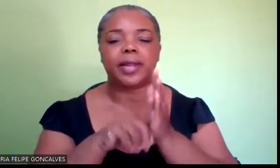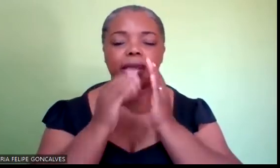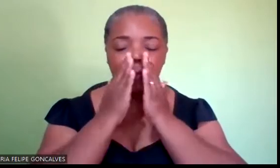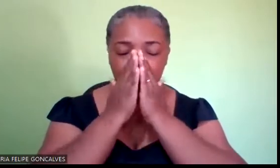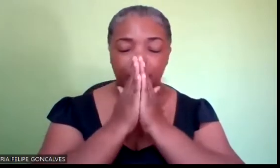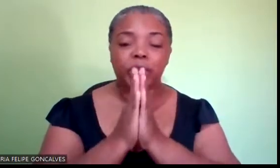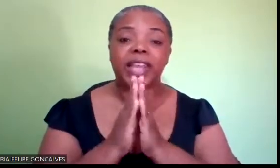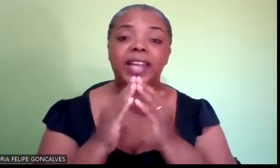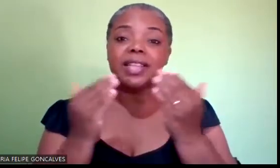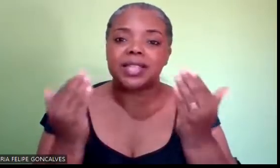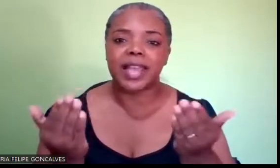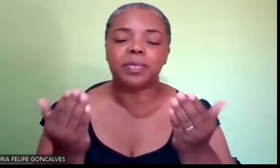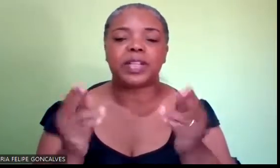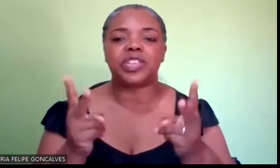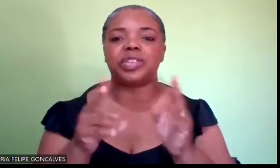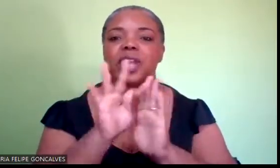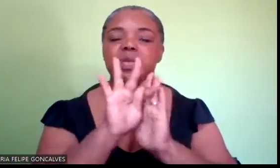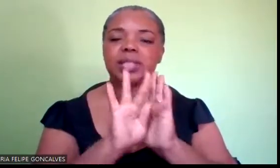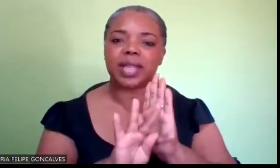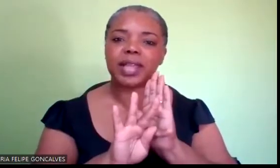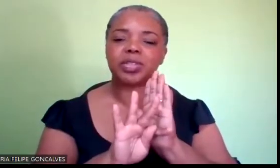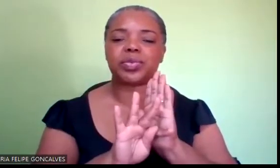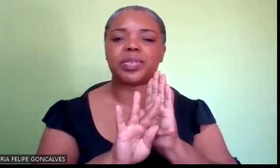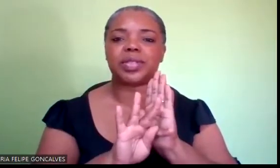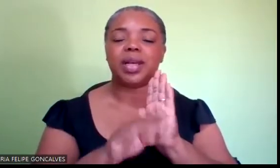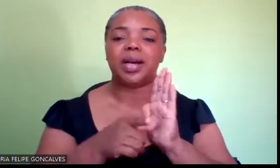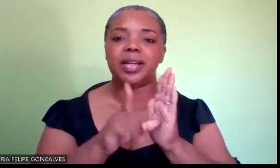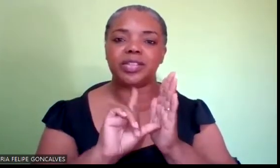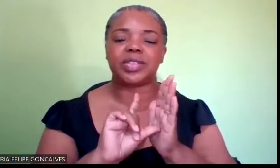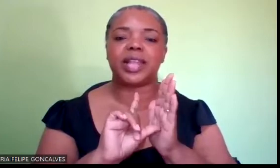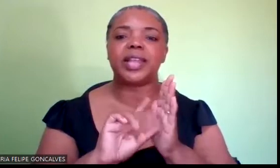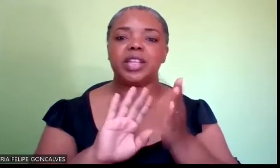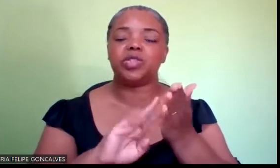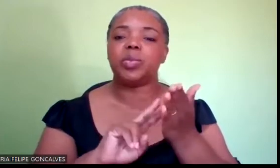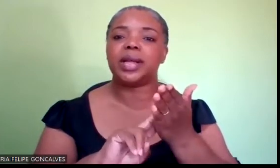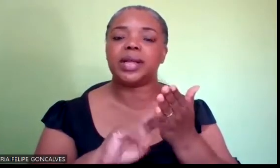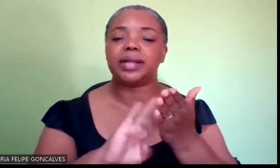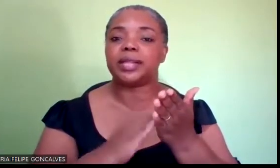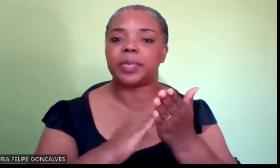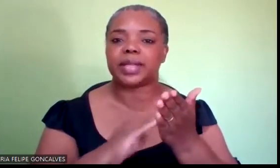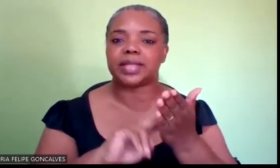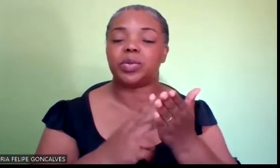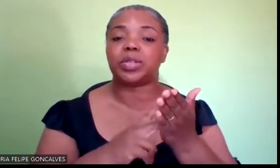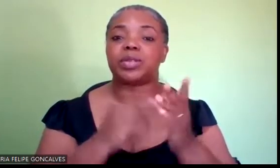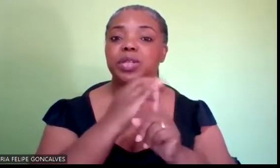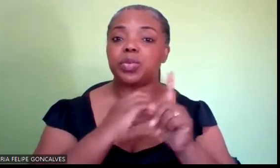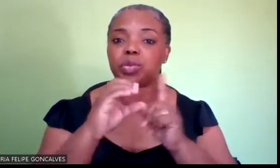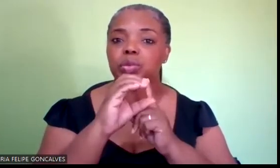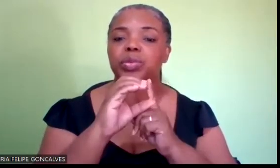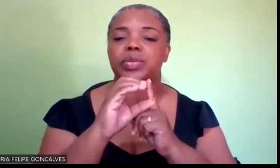né? Porque nem sempre a gente tem os textos antes, né, de uma interpretação ou tradução nos cultos.